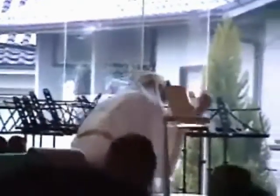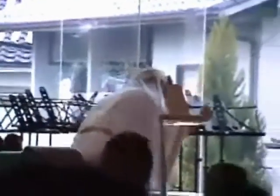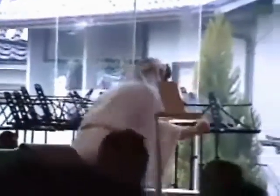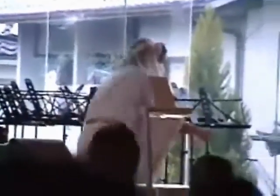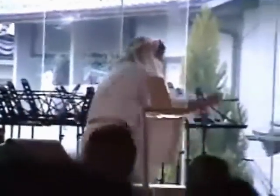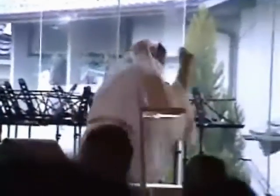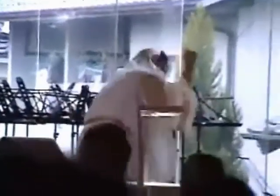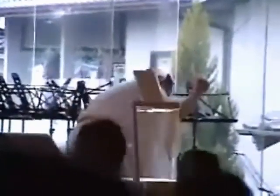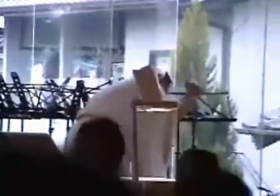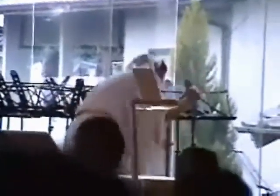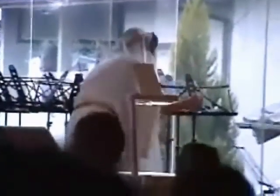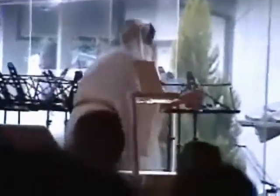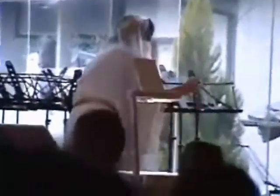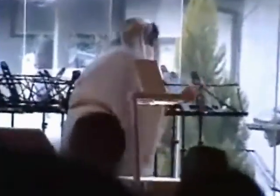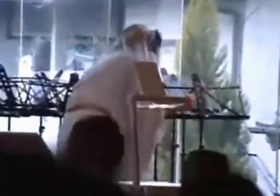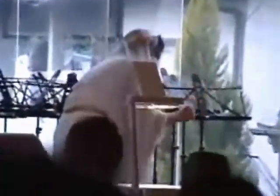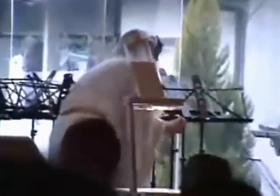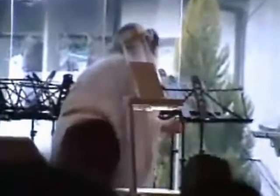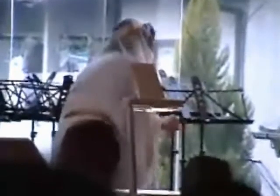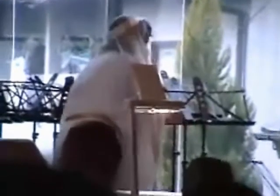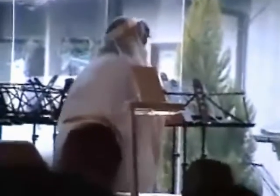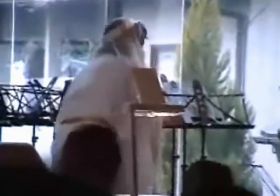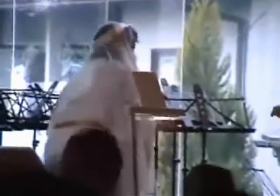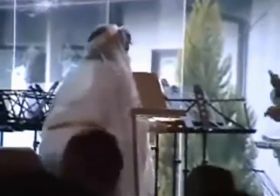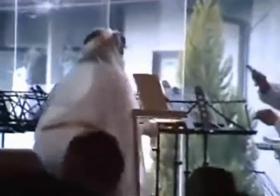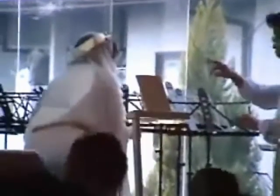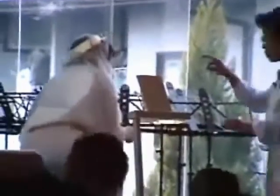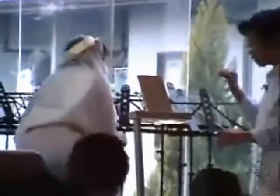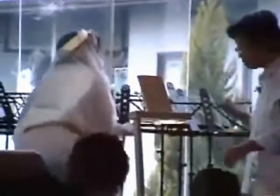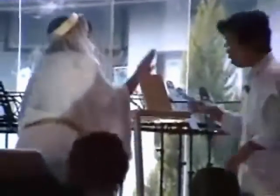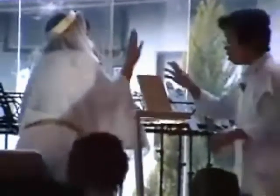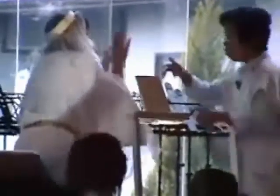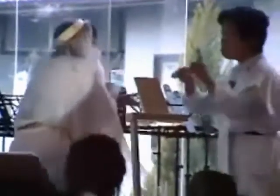イエス様、イエス様おられるでしょうか。